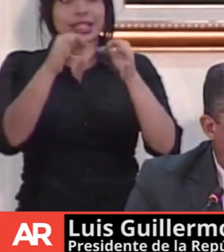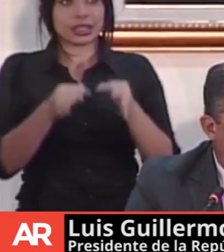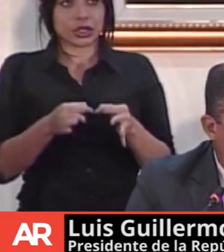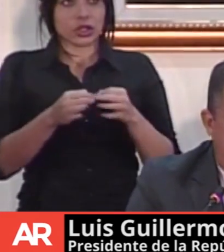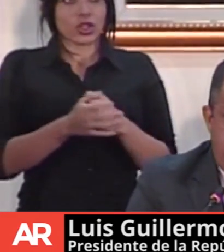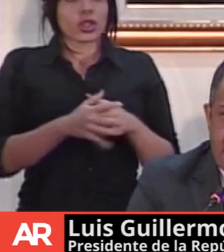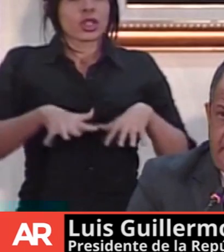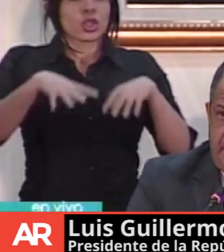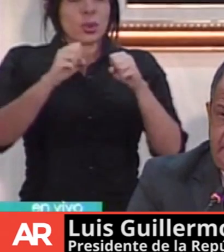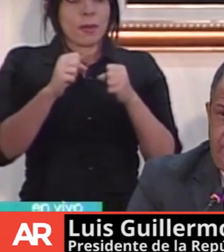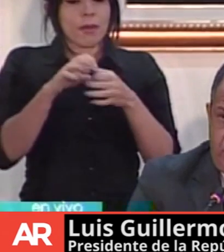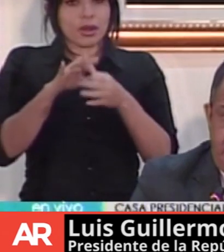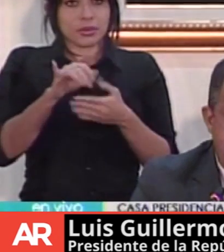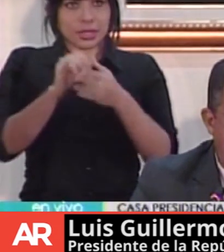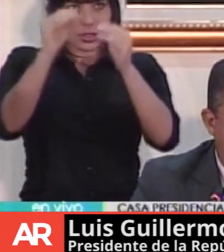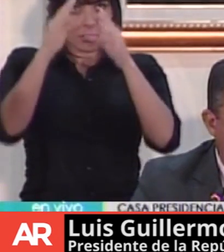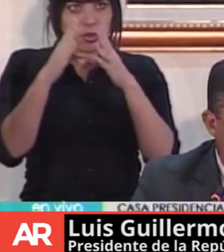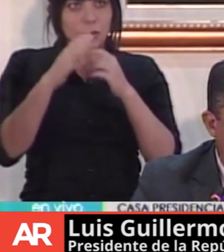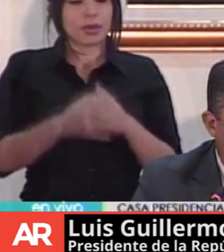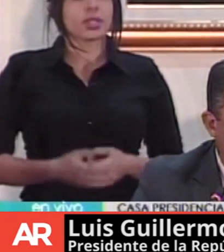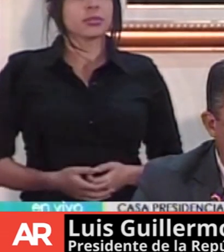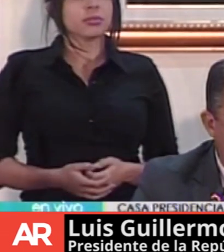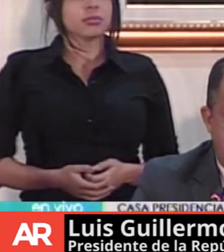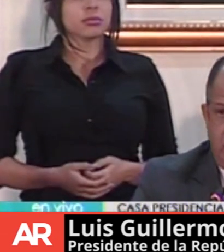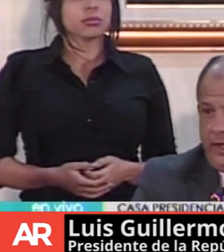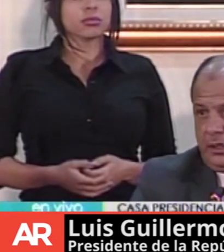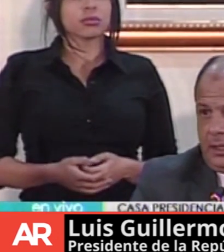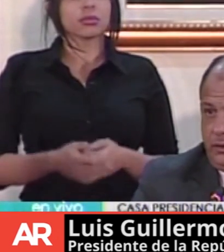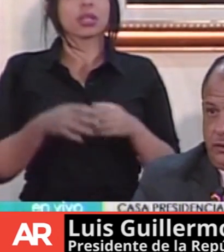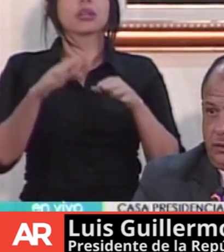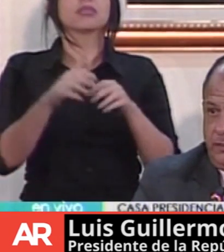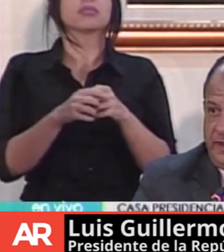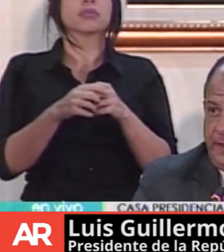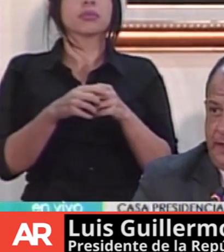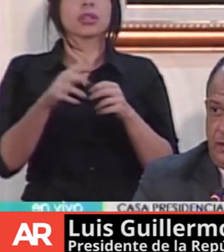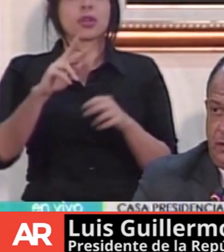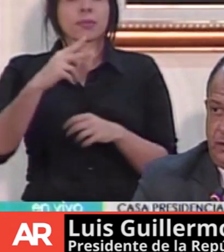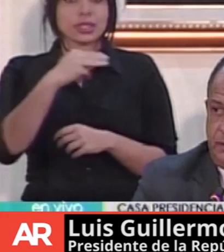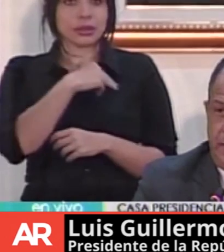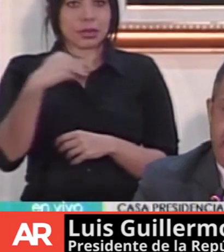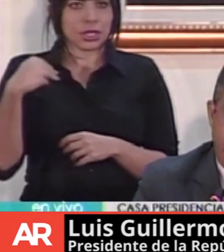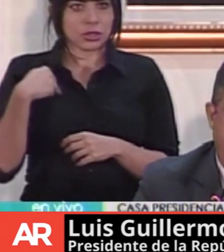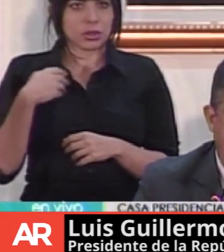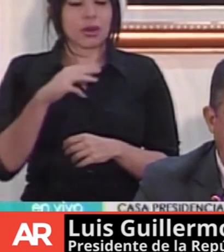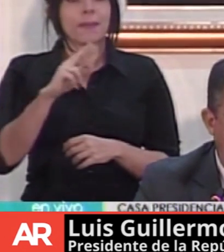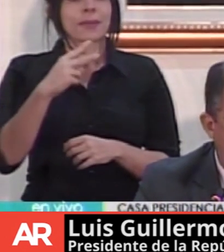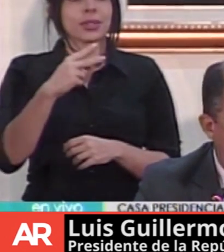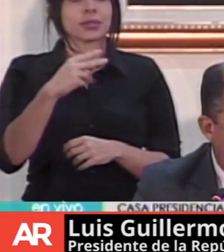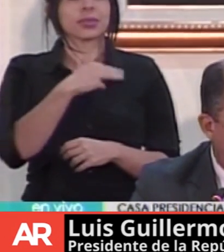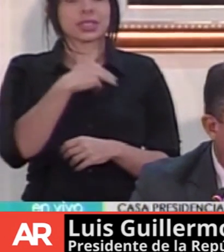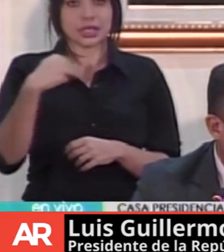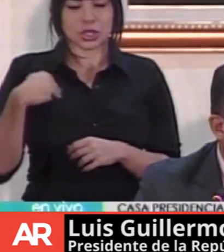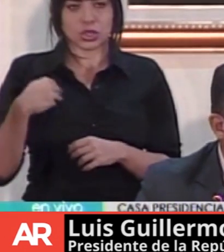decisión que se toma a partir de ese informe es destituir a los viceministros, a